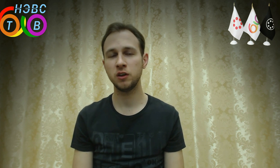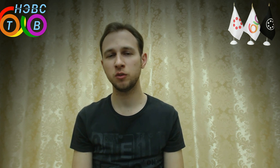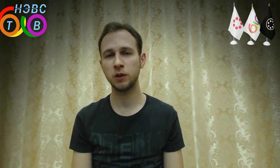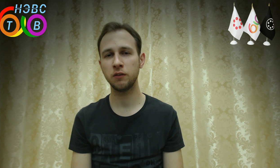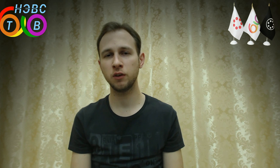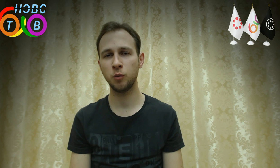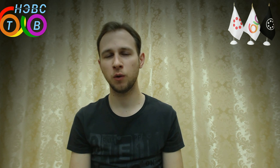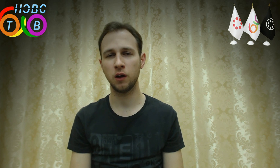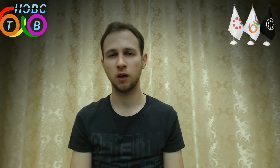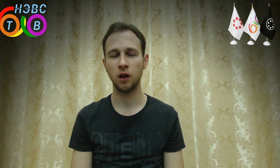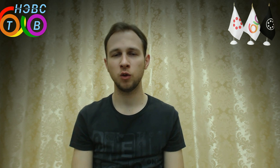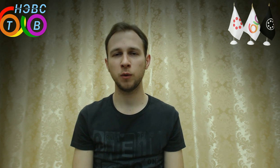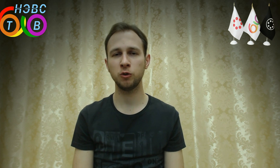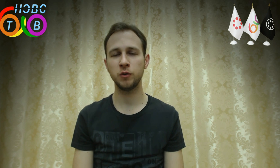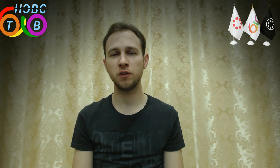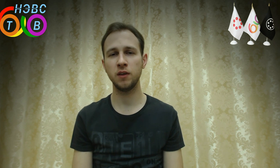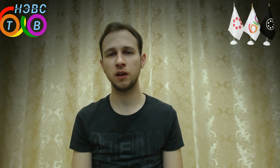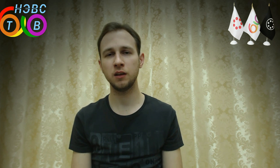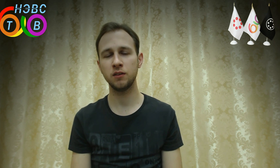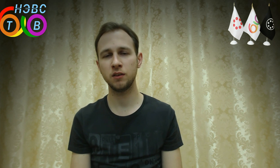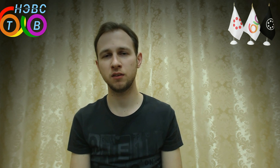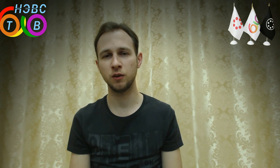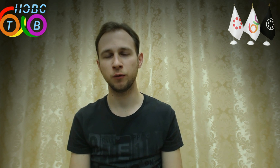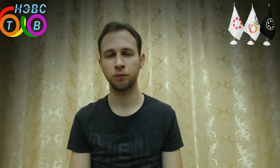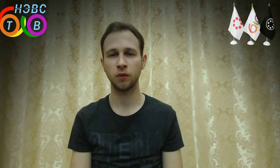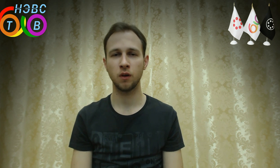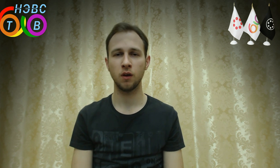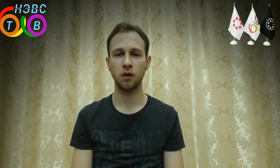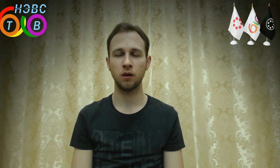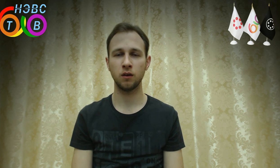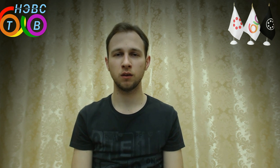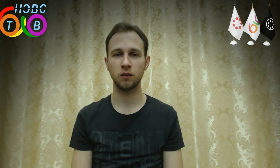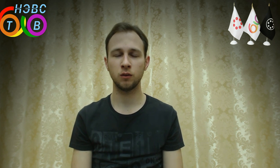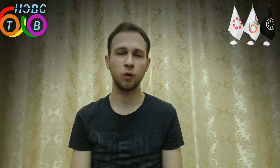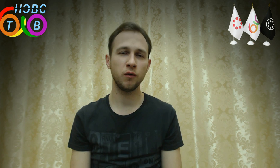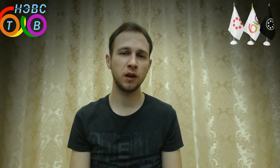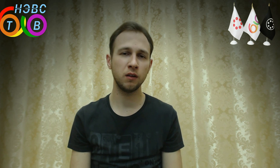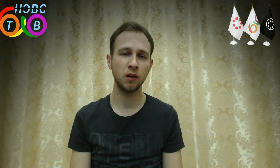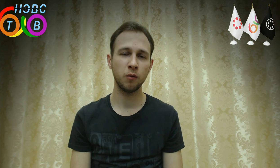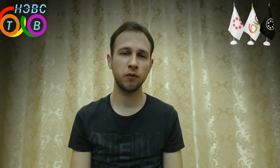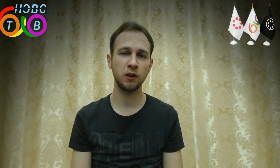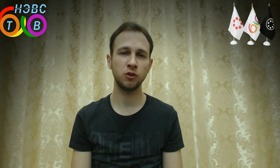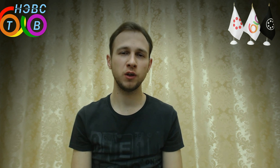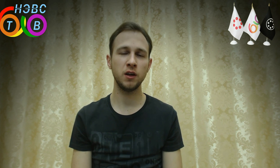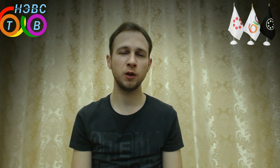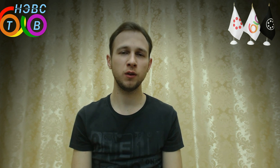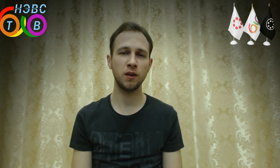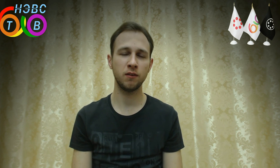не испытывает боли? Ну, положим, ей сделали анестезию. Другой вариант бывает, что ей делают